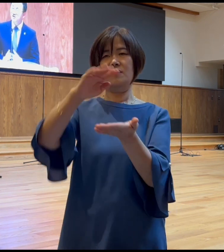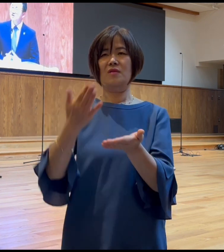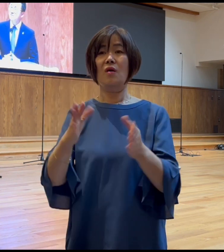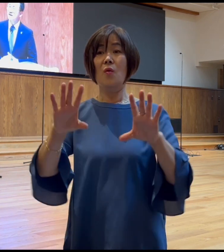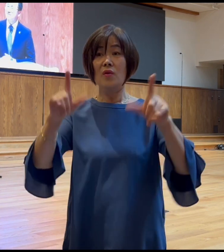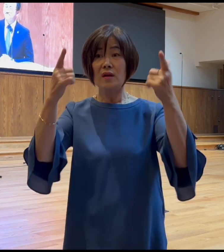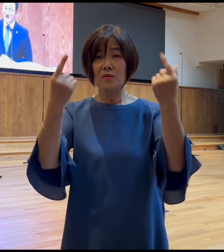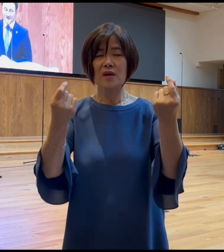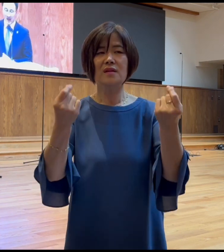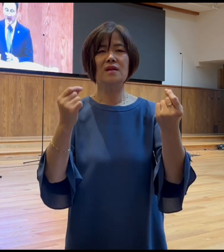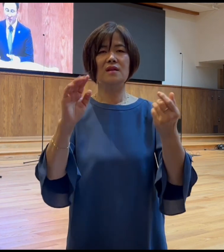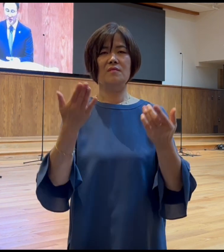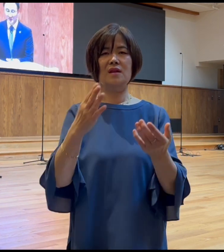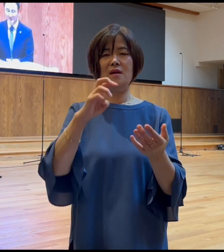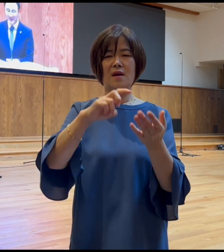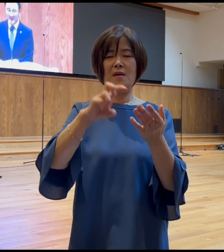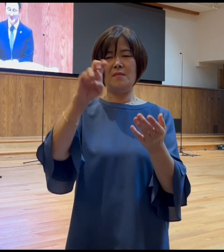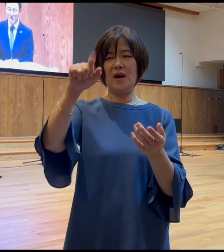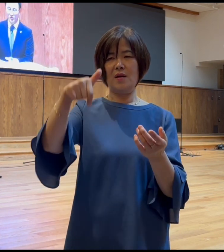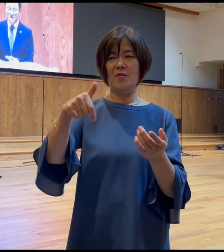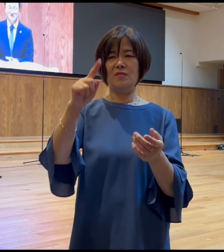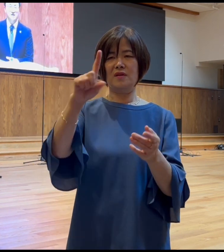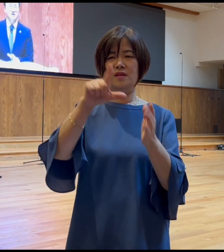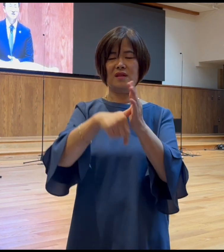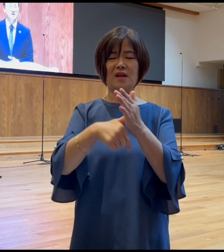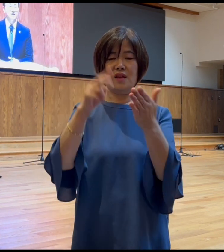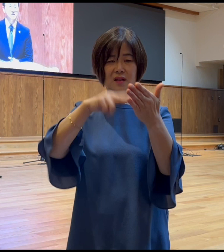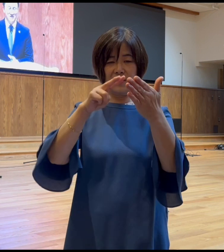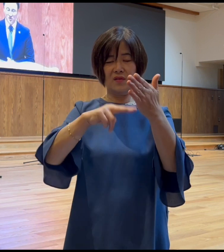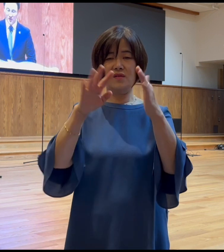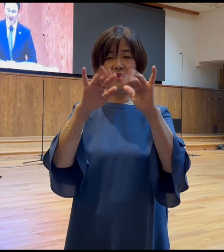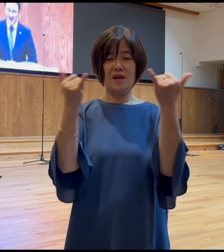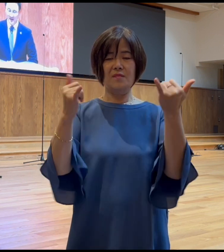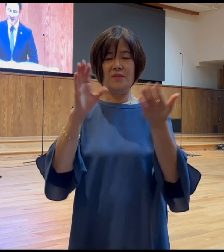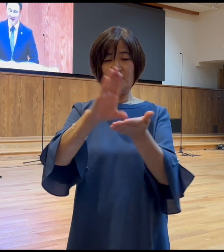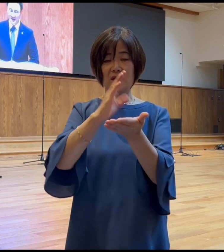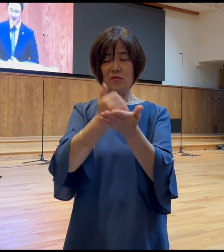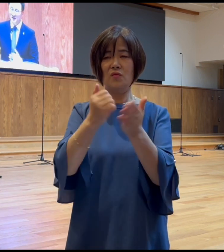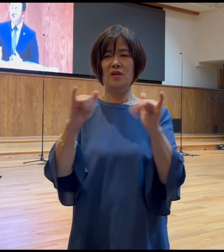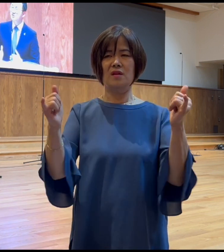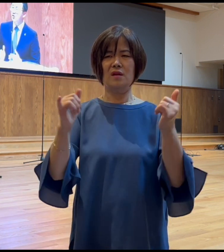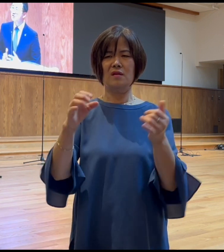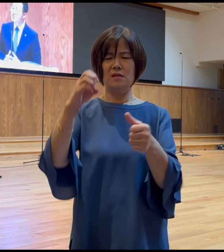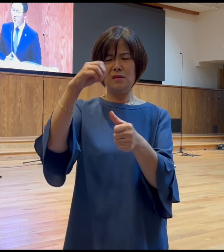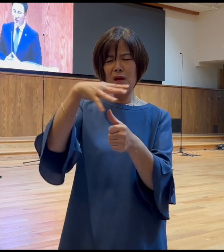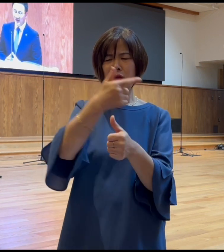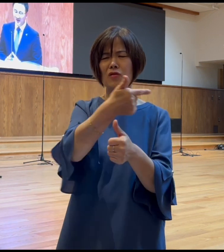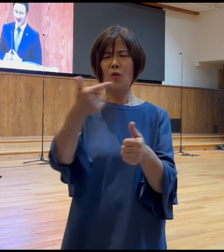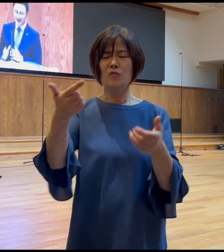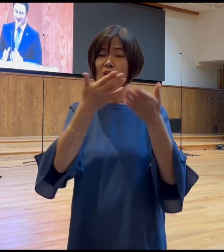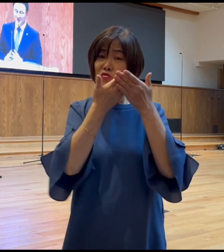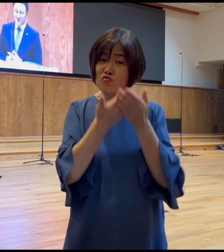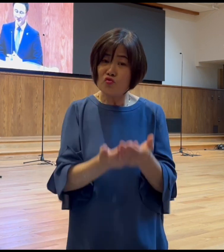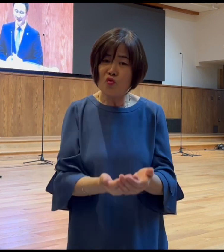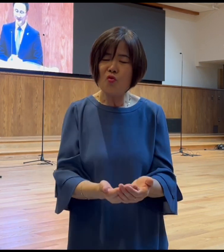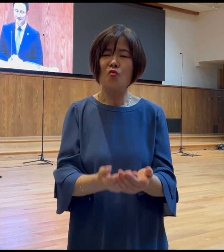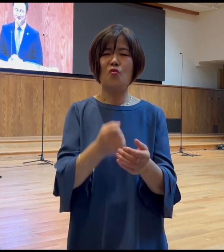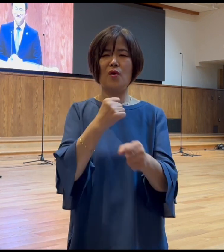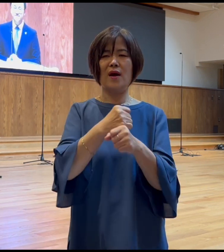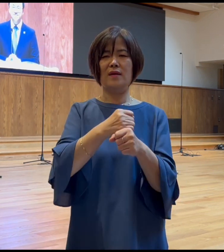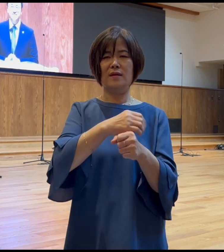오늘날도 그렇지만 이 마가복음 당시 독자들인 1세기 그리스도인들에게는 이 세례는 너무나 중요한